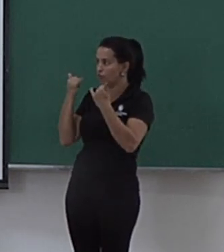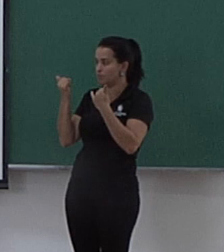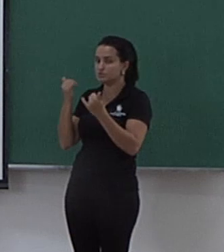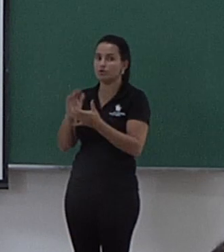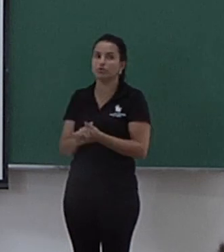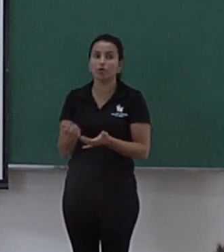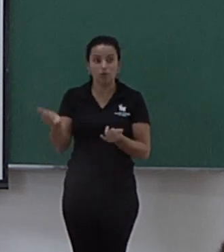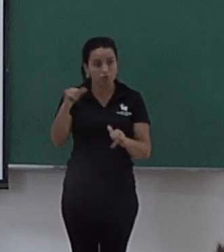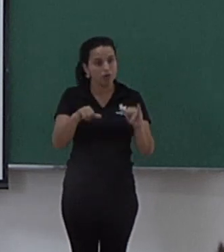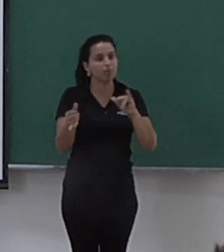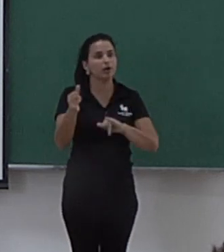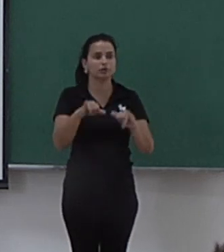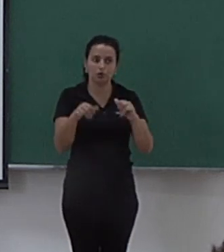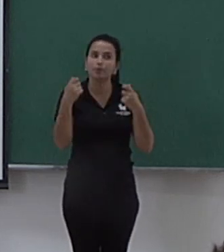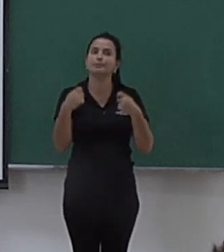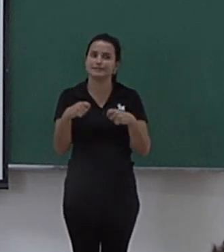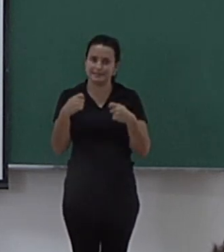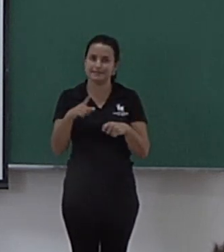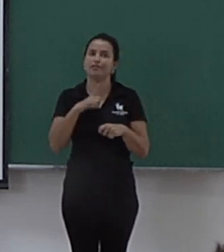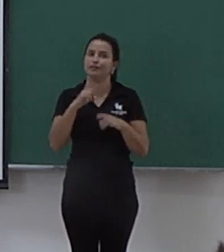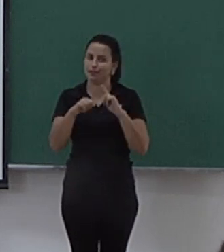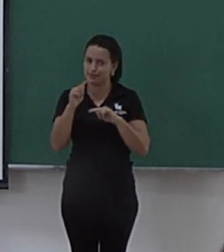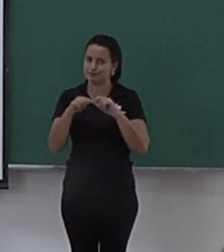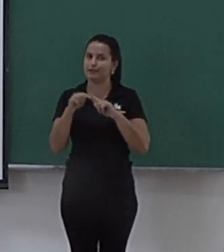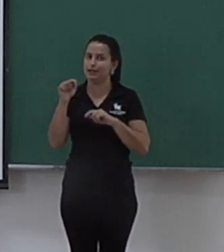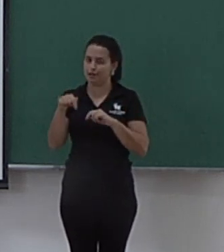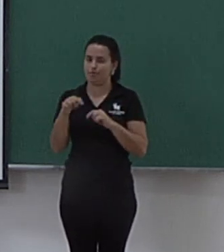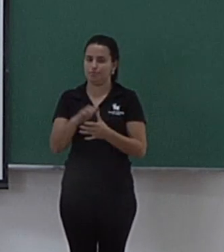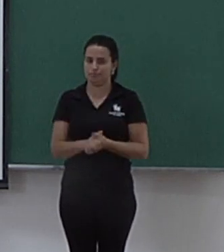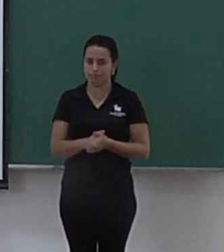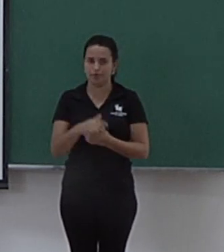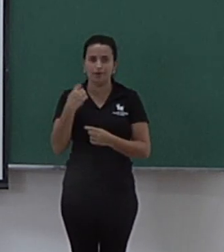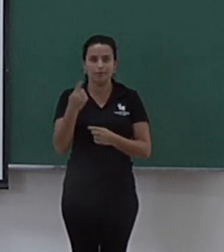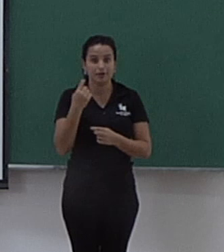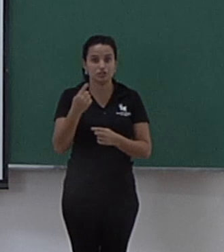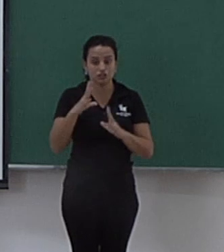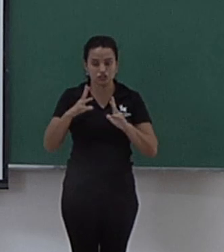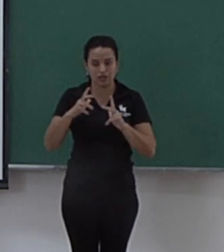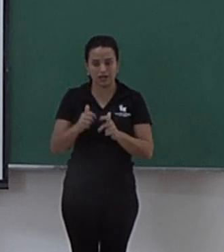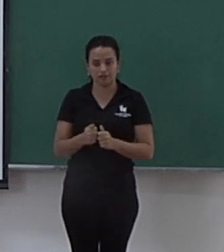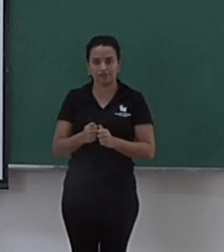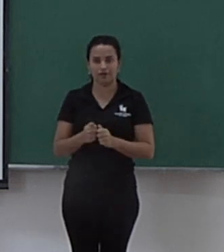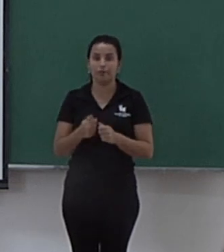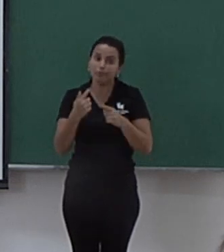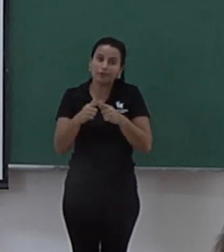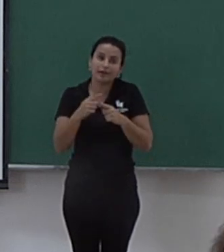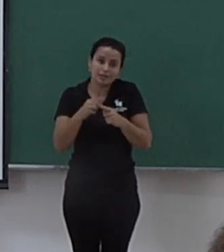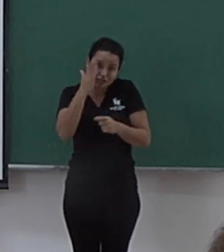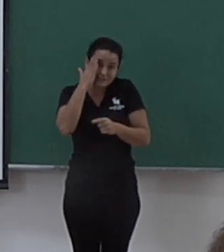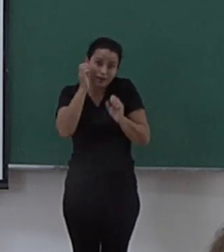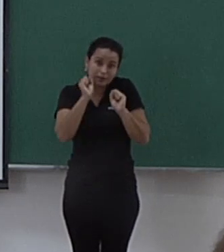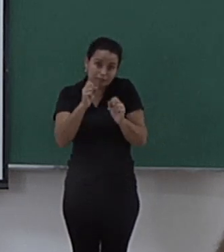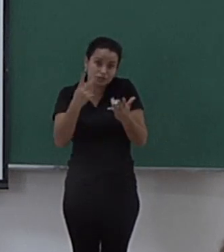laboratório da universidade, eu acho que precisava ter difoterine, né, para a gente poder Vai que tem umas... E os acidentes acontecem, né?